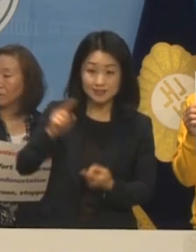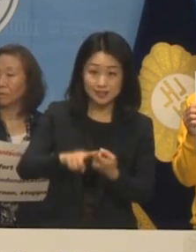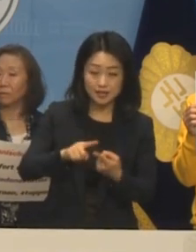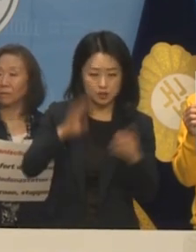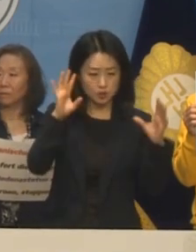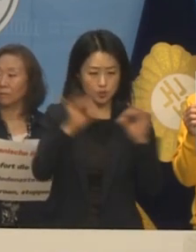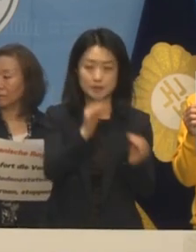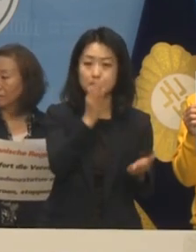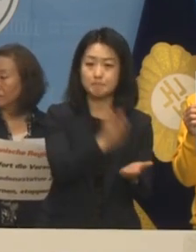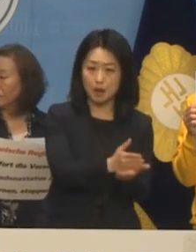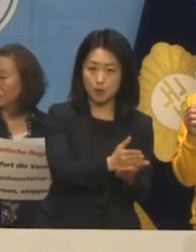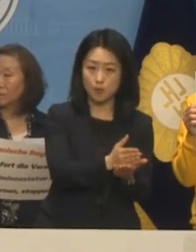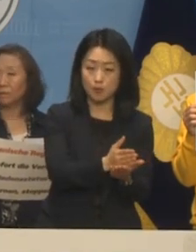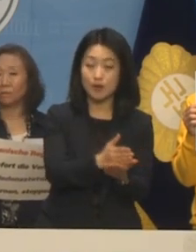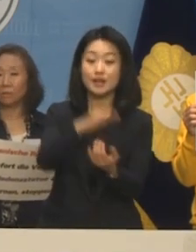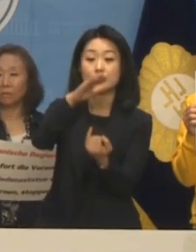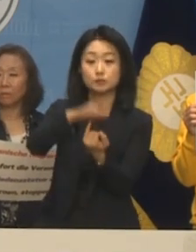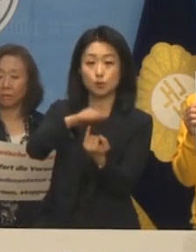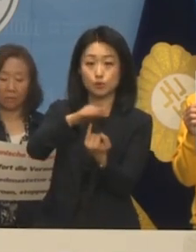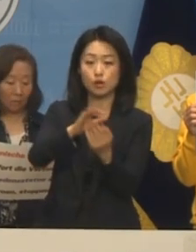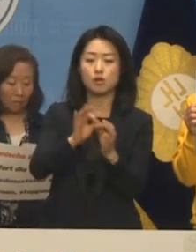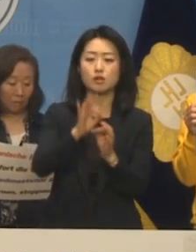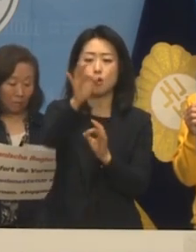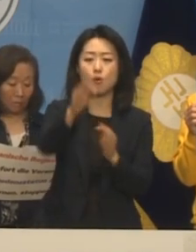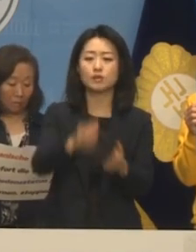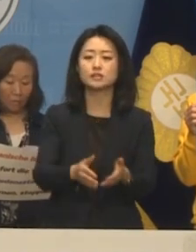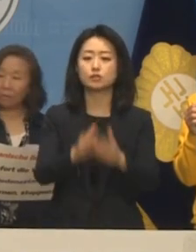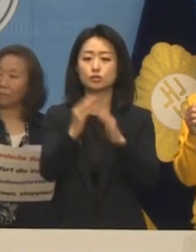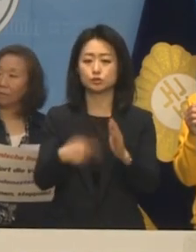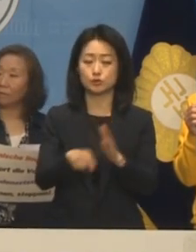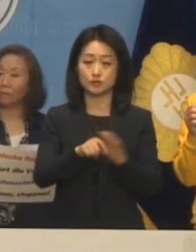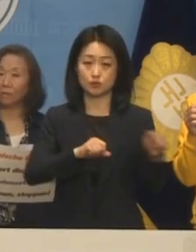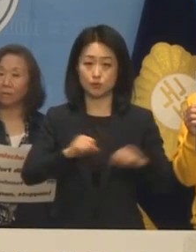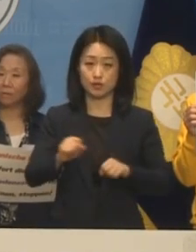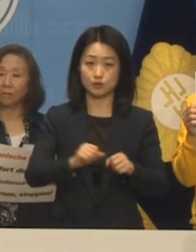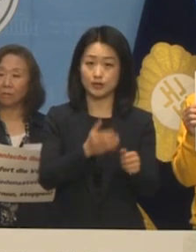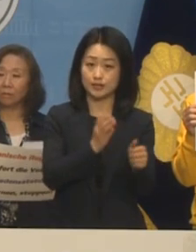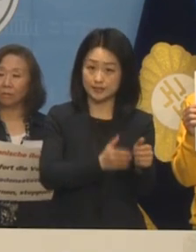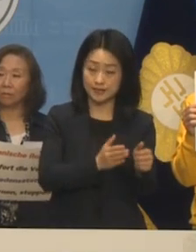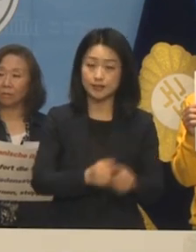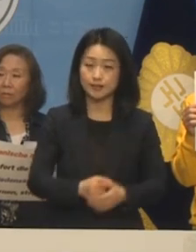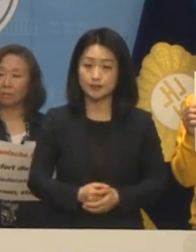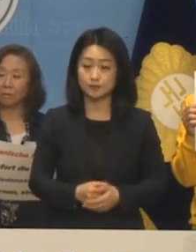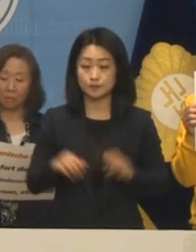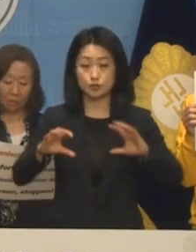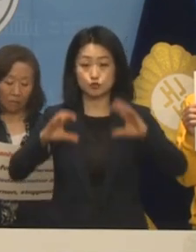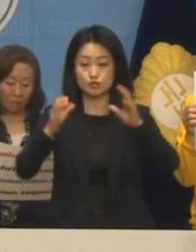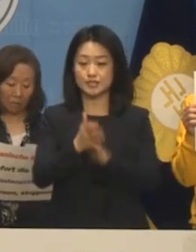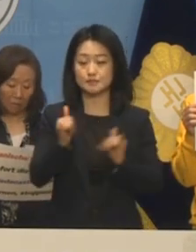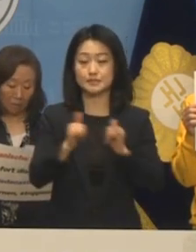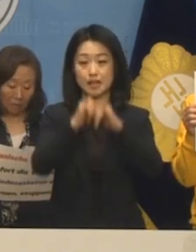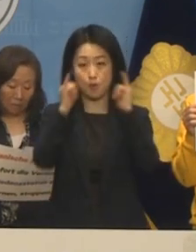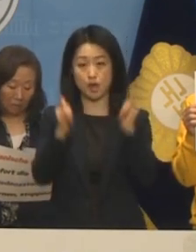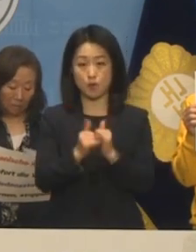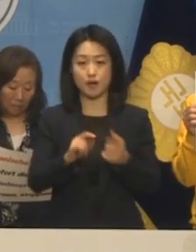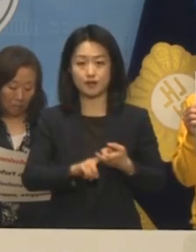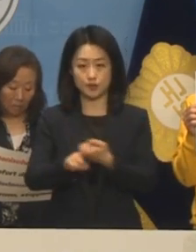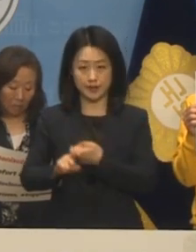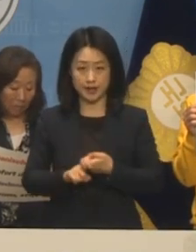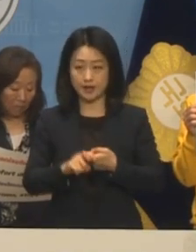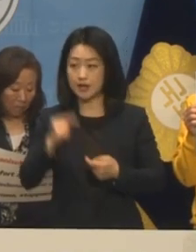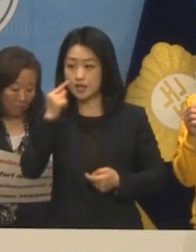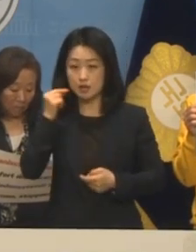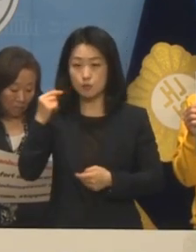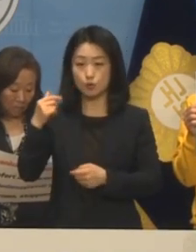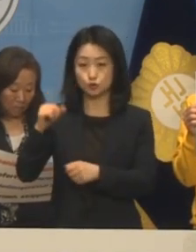공조자가 되지 말고 평화의 소녀상 연구 설치를 위해 적극 나서라. 우리는 국제 시민사회와 연대하여